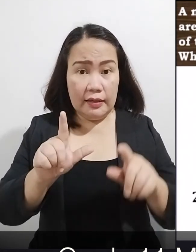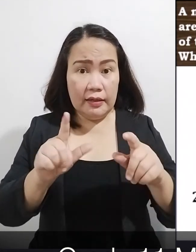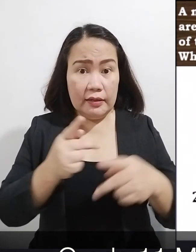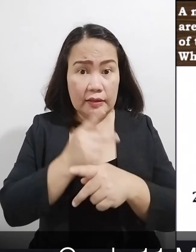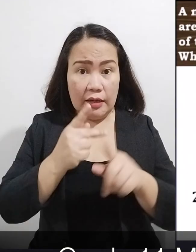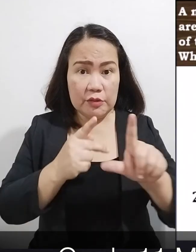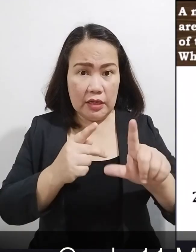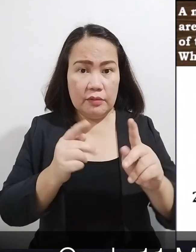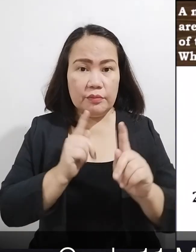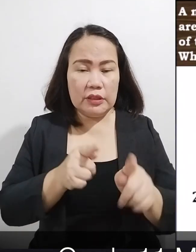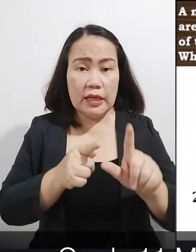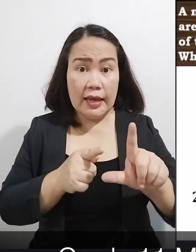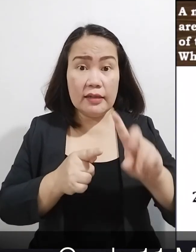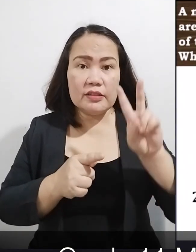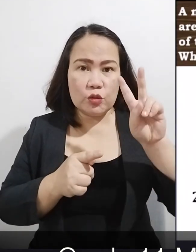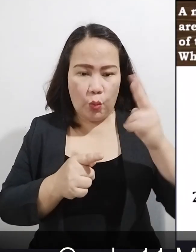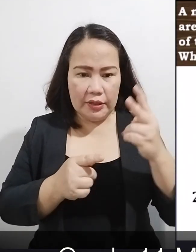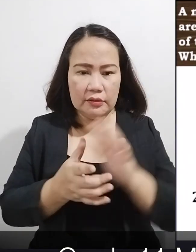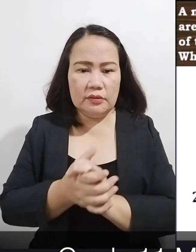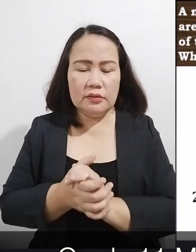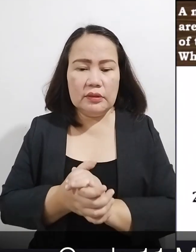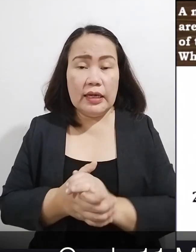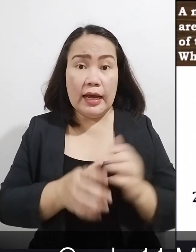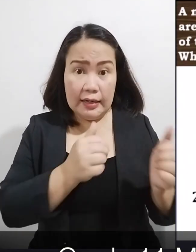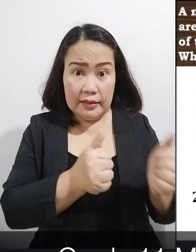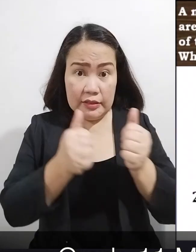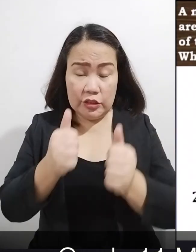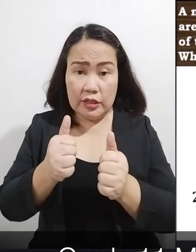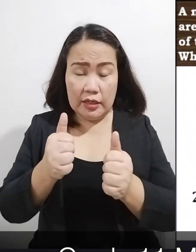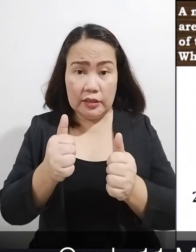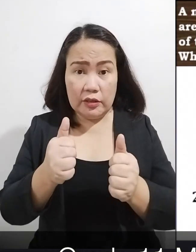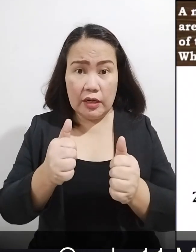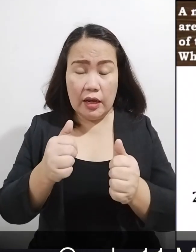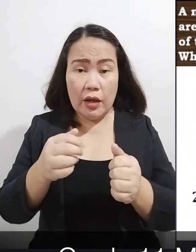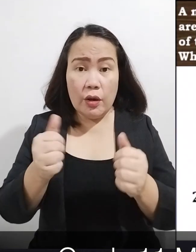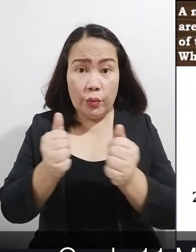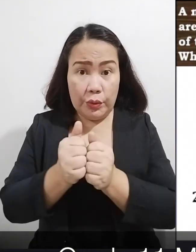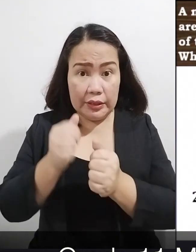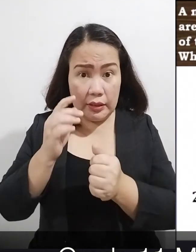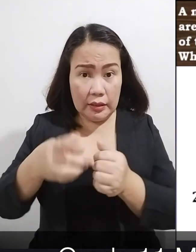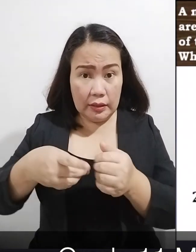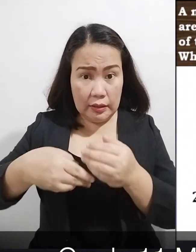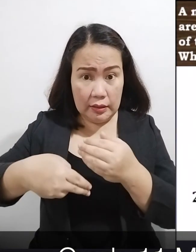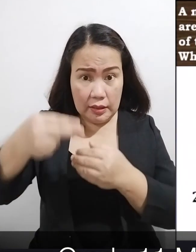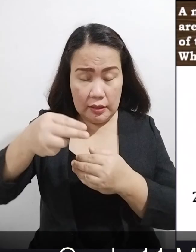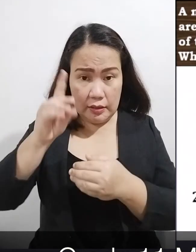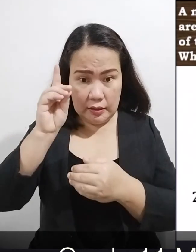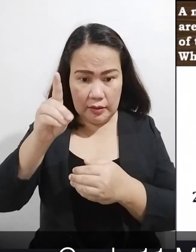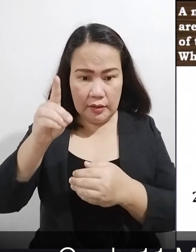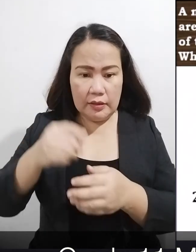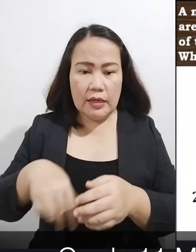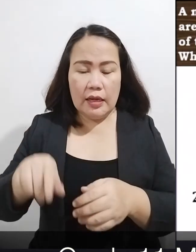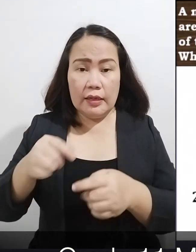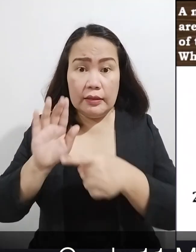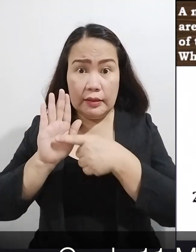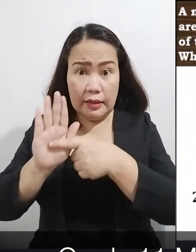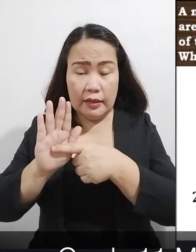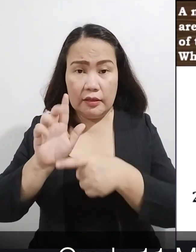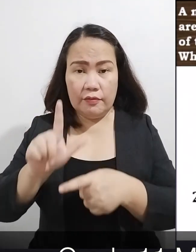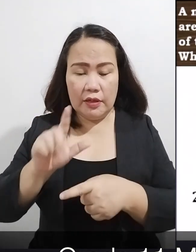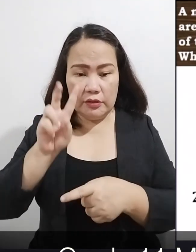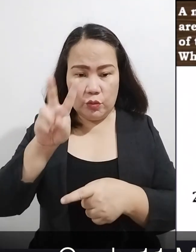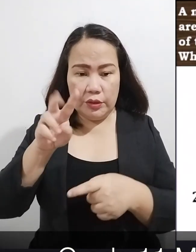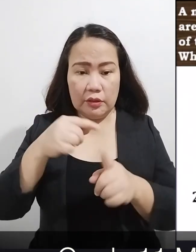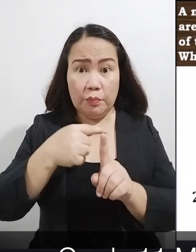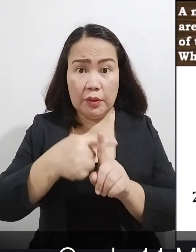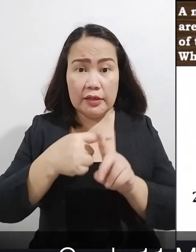descending order. Ibig sabihin, una natin isusulat yung term na mayroong pinakamataas na exponent, pababa. So magiging sagot,